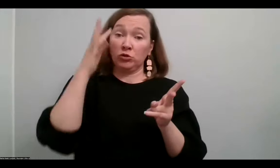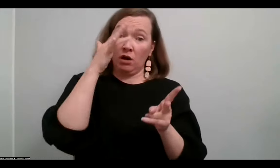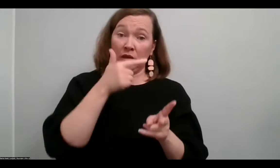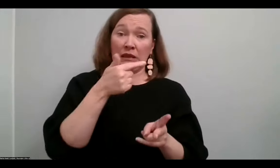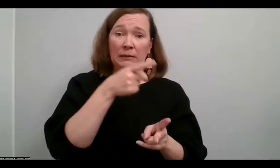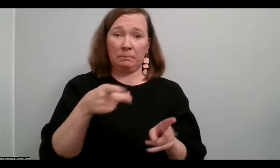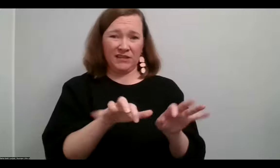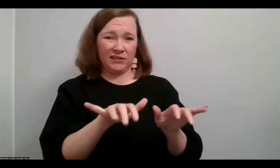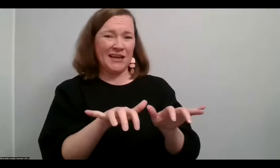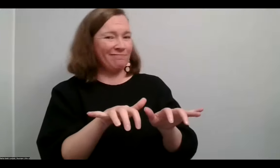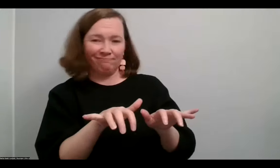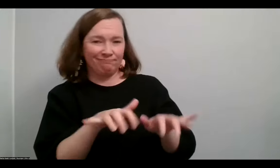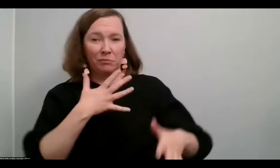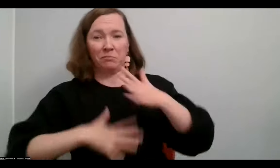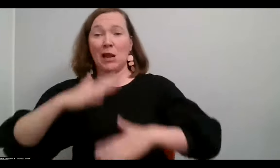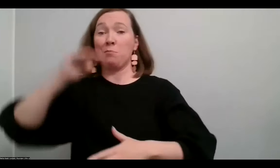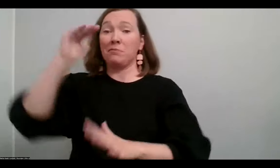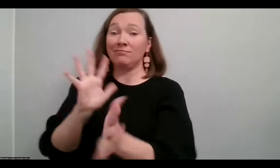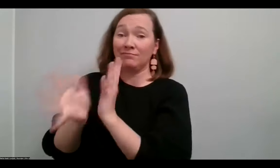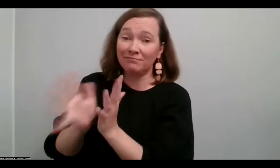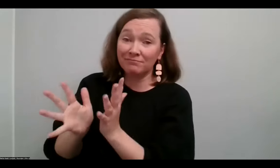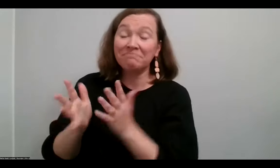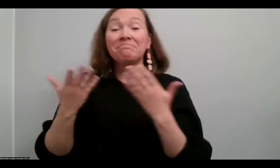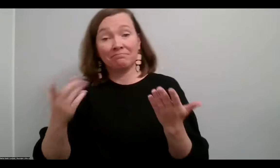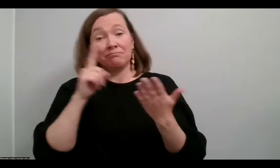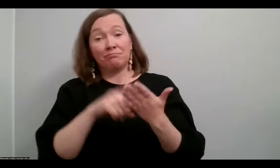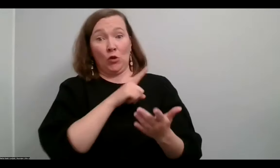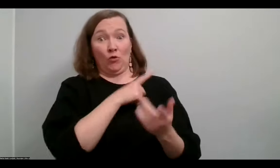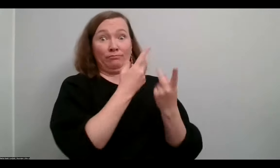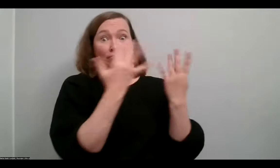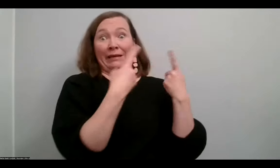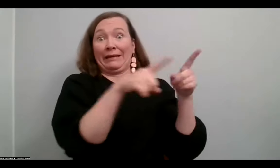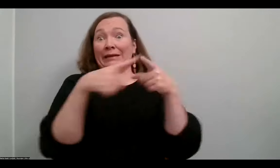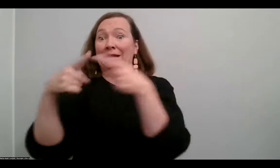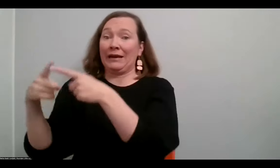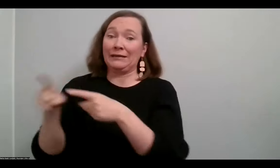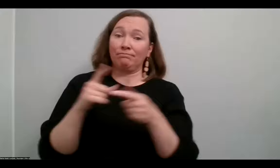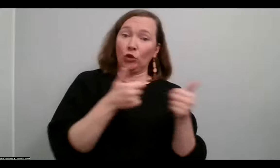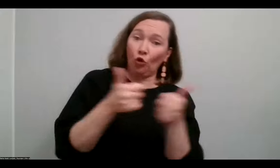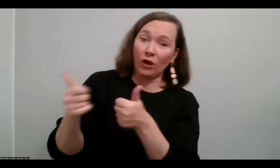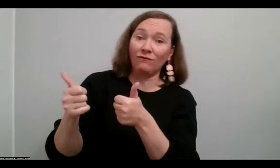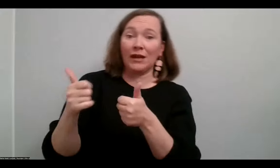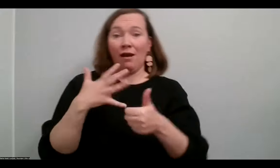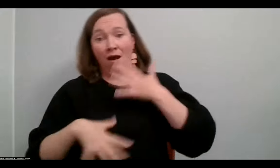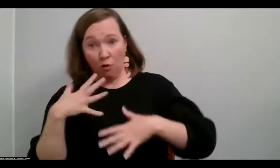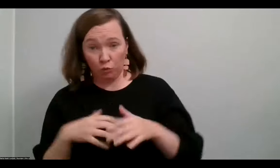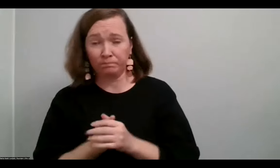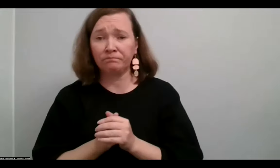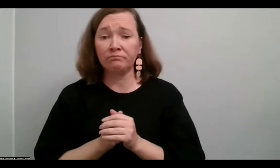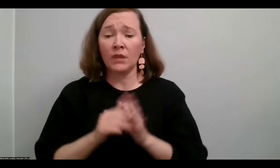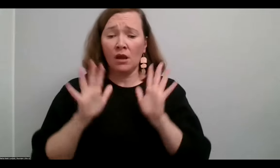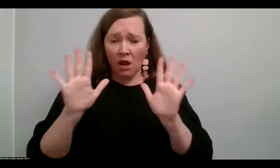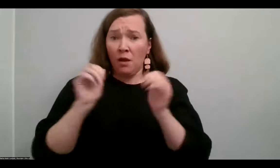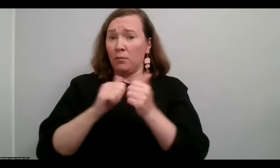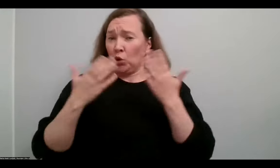käyttää sitten niin paljon kuin tarvetta mahdollisesti olisi, kun se ei ole auki. Eli sitten osa tietenkin käyttää myöskin mieluummin viittomakieltä, eli